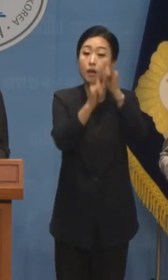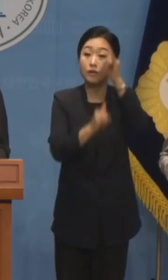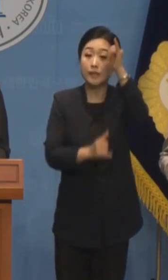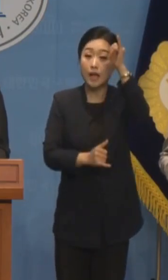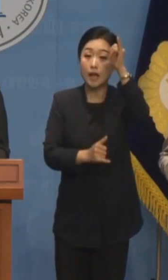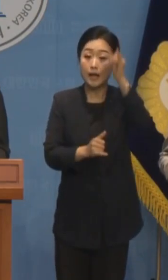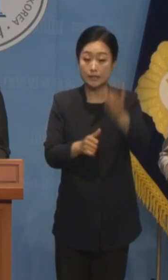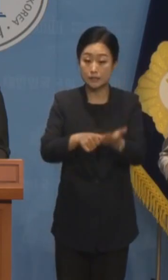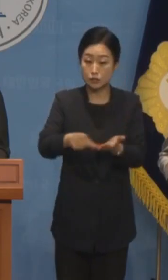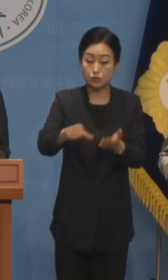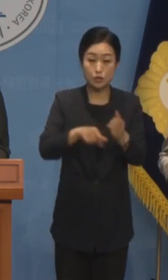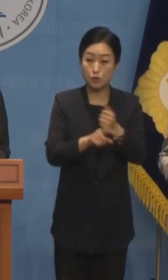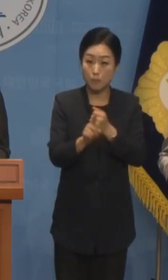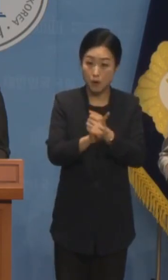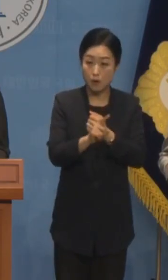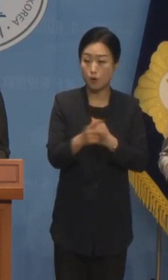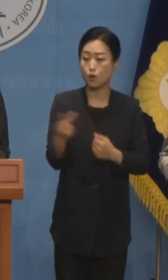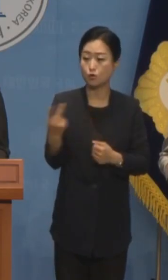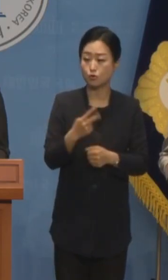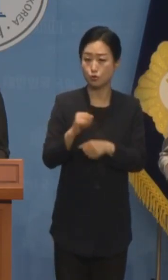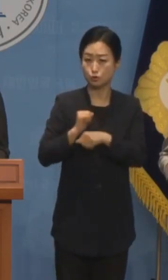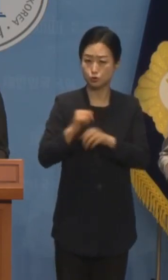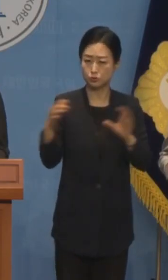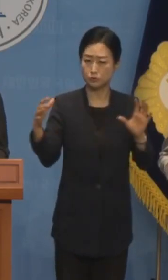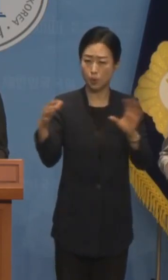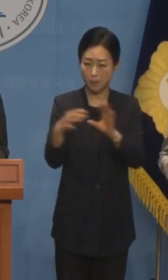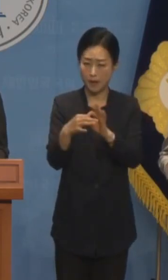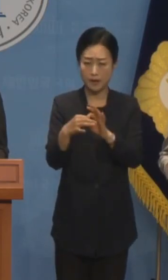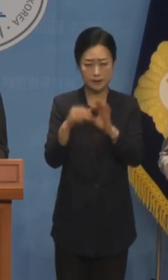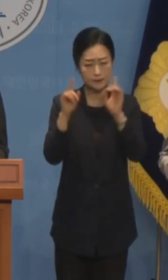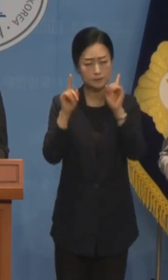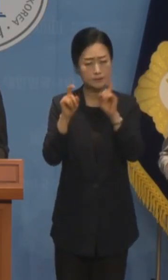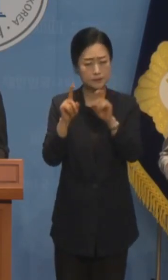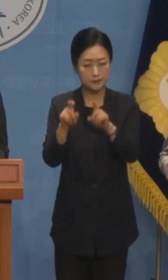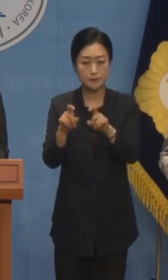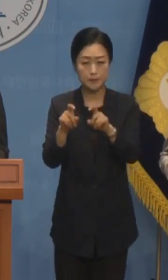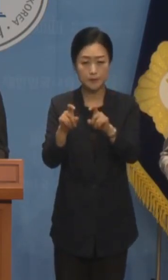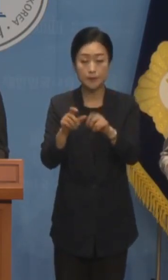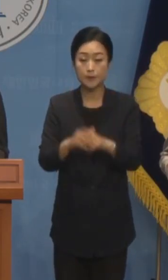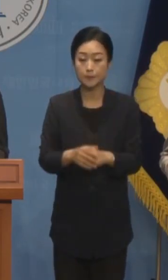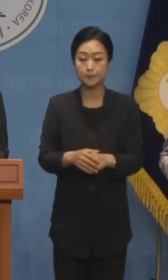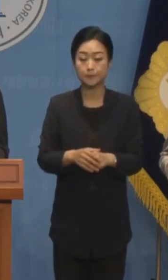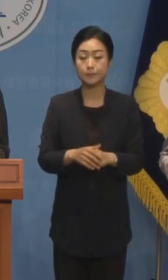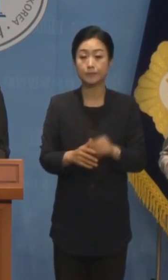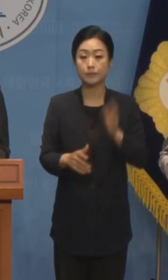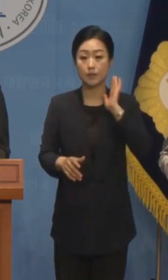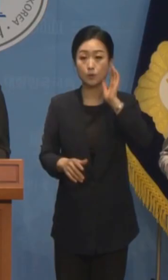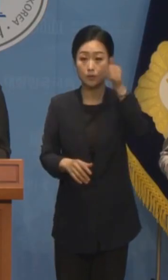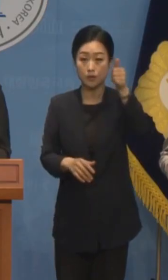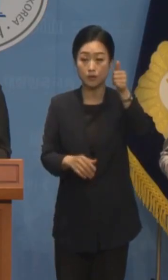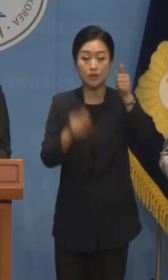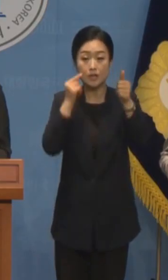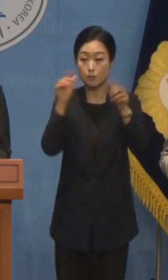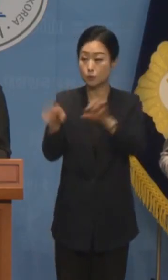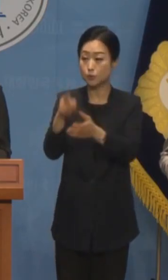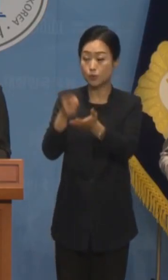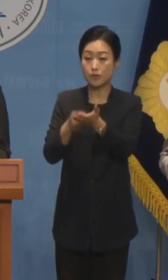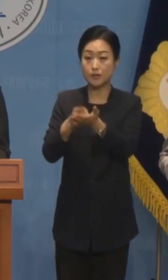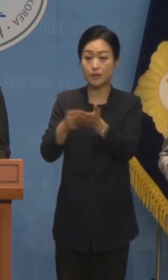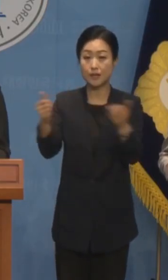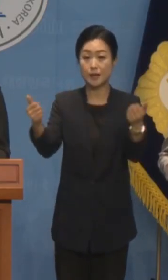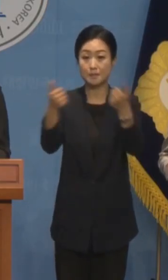끝은 한일 군사 동맹으로 질주합니다. 윤석열 대통령님, 기시다 총리와 만나